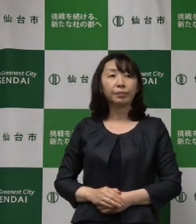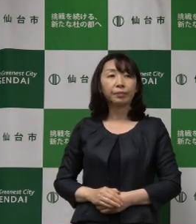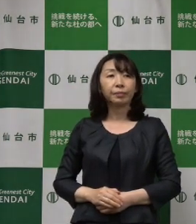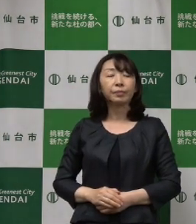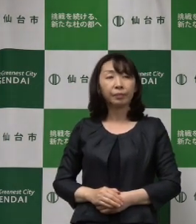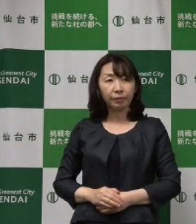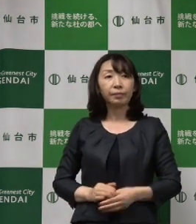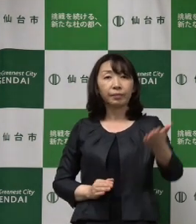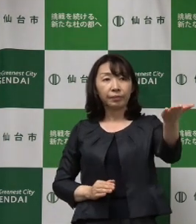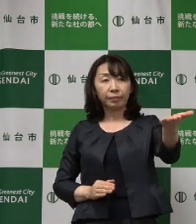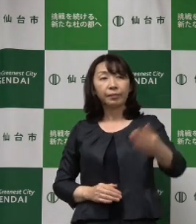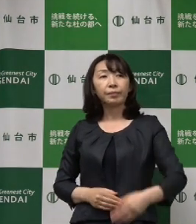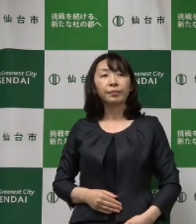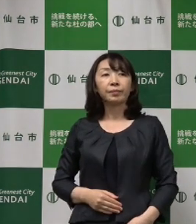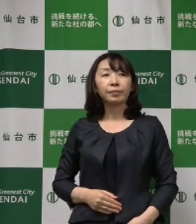どうぞ。